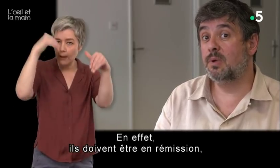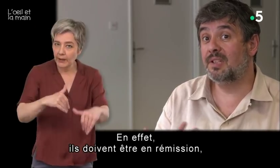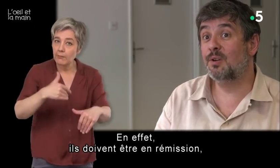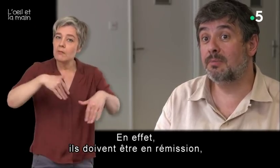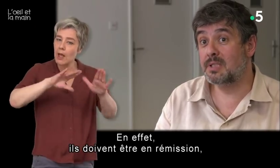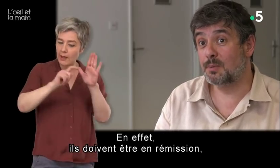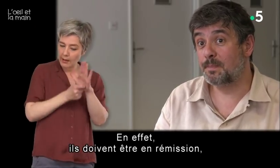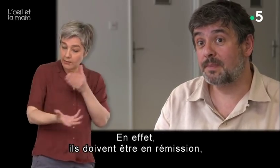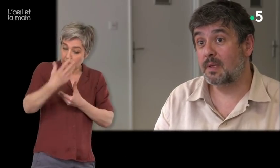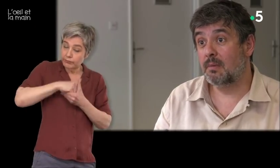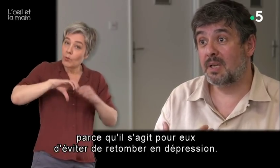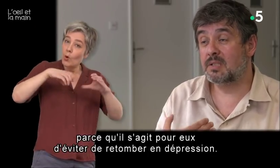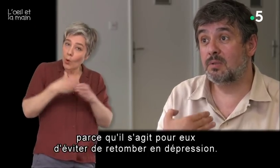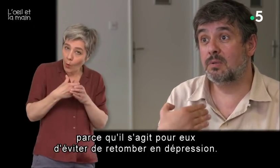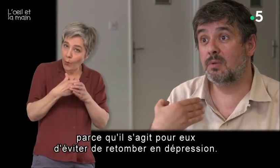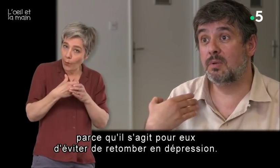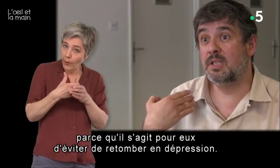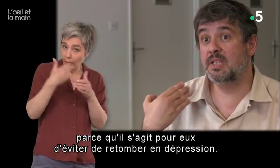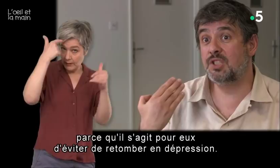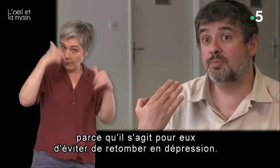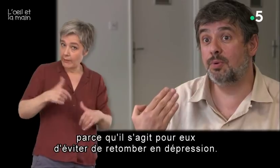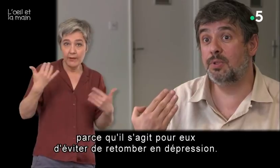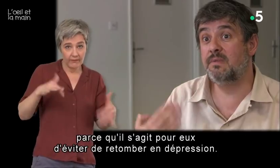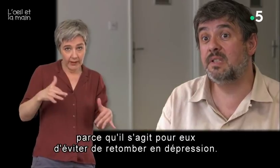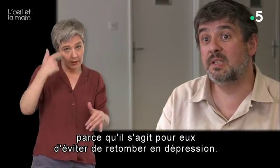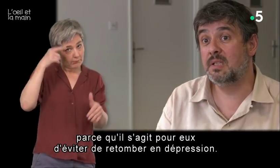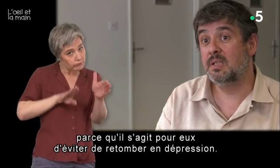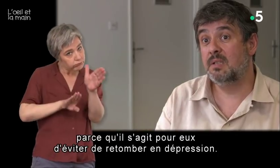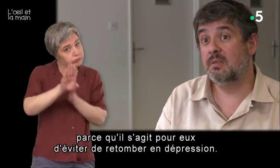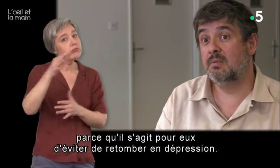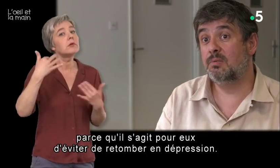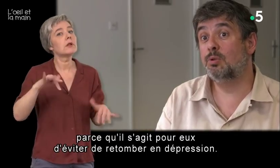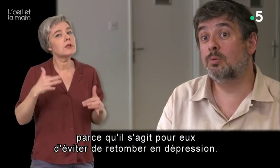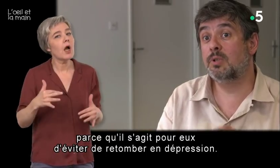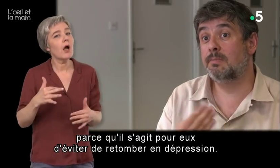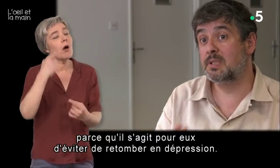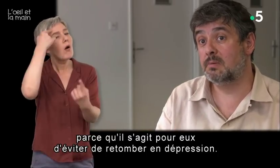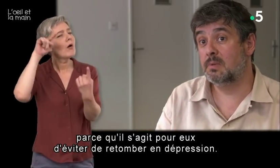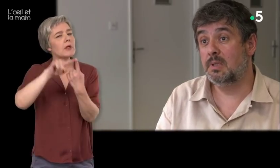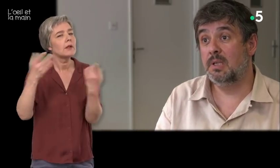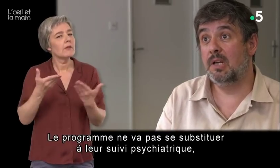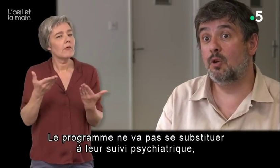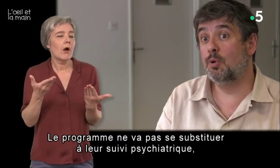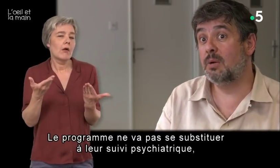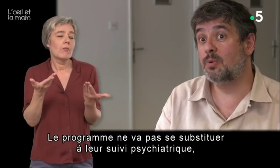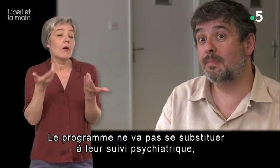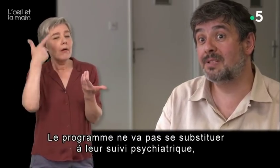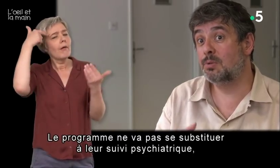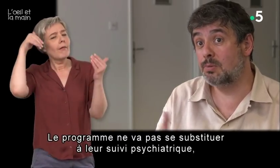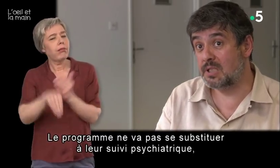doivent être en rémission, parce qu'il s'agit pour eux d'éviter de retomber en dépression. Alors le programme ne va pas se